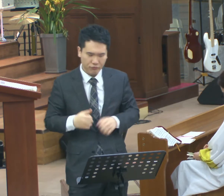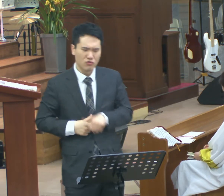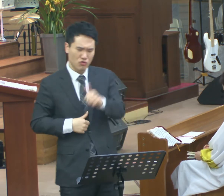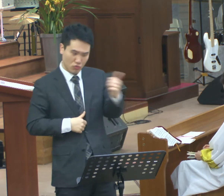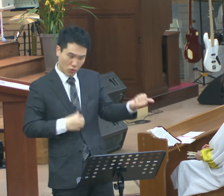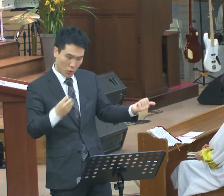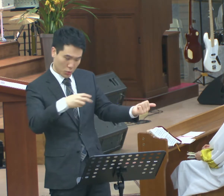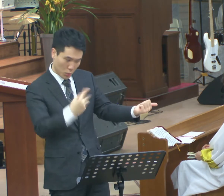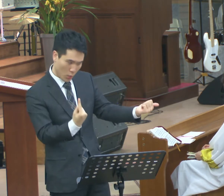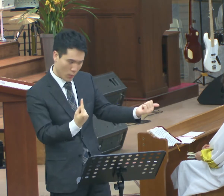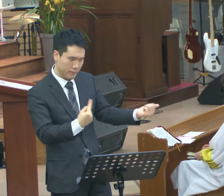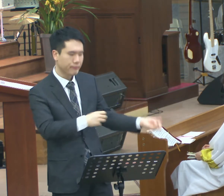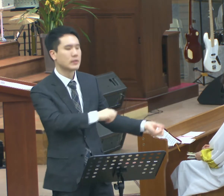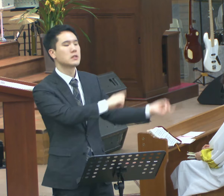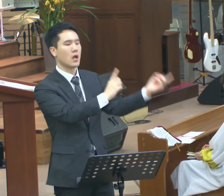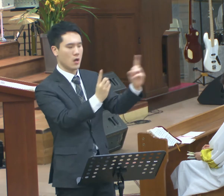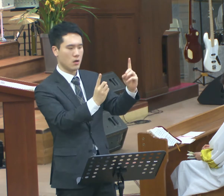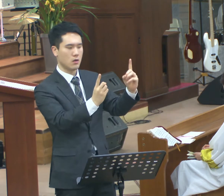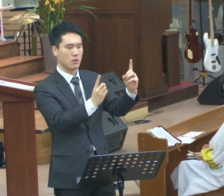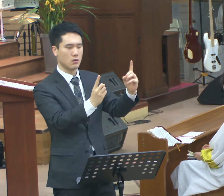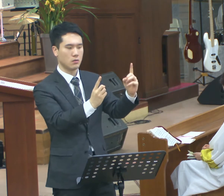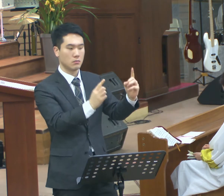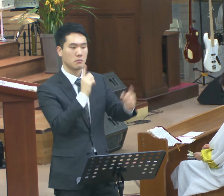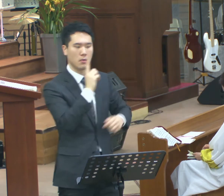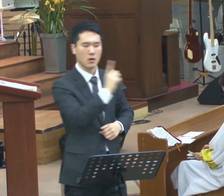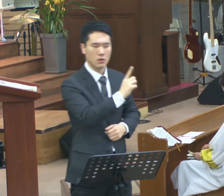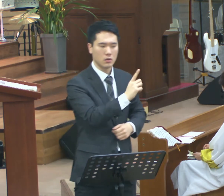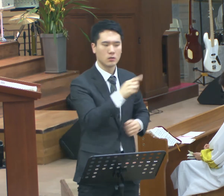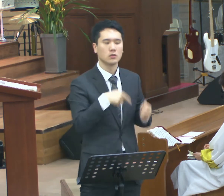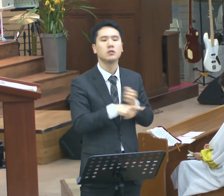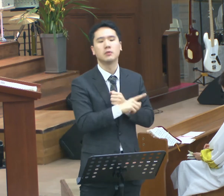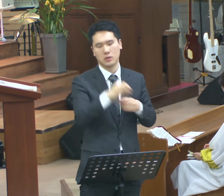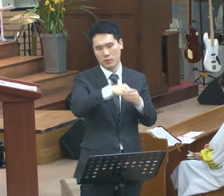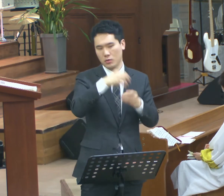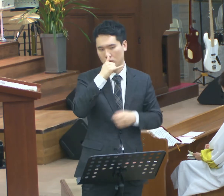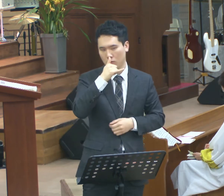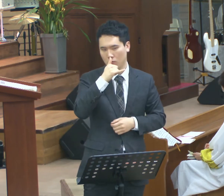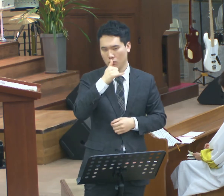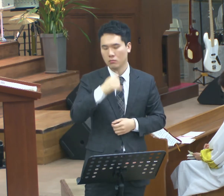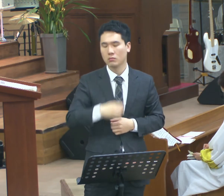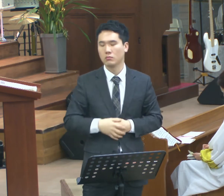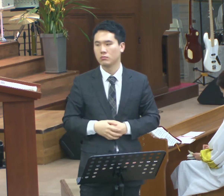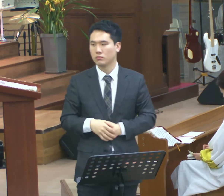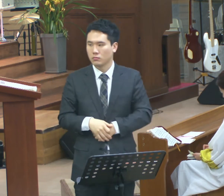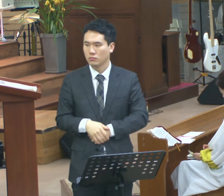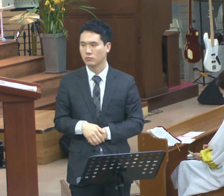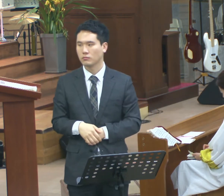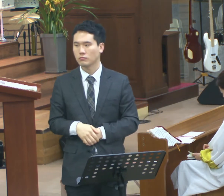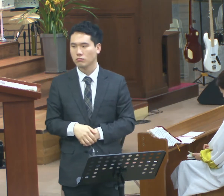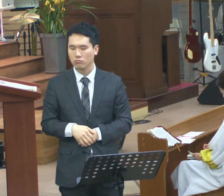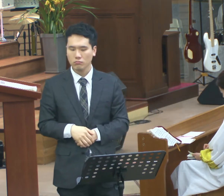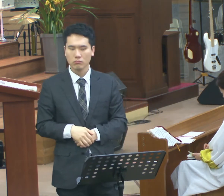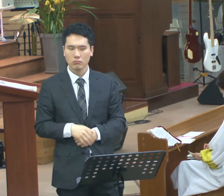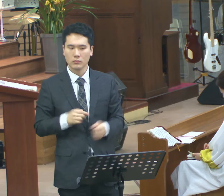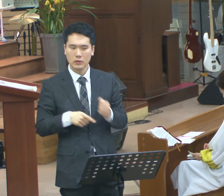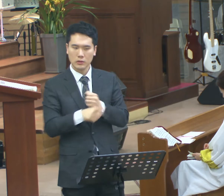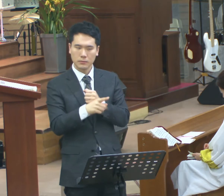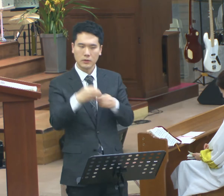생명은 존재할 수 없다. 자, 그것에 대한 기적의 그 깊은 의미가 있기 때문에 의미 있는 기적은 표적이라고 하거든요.